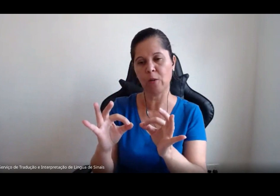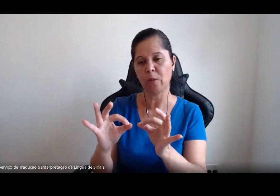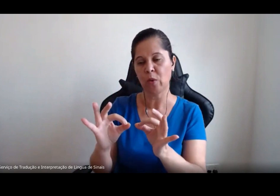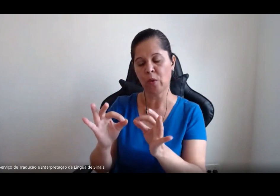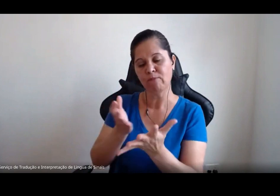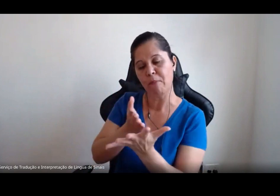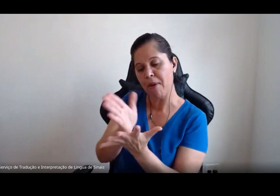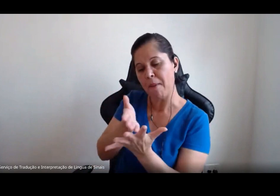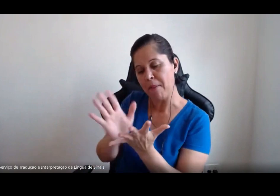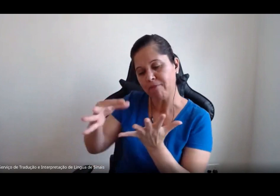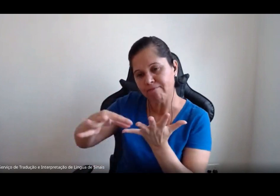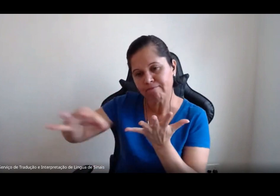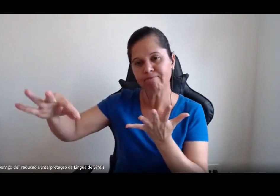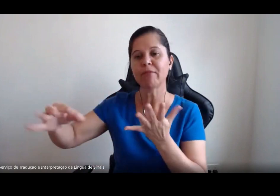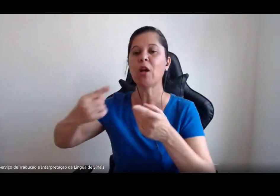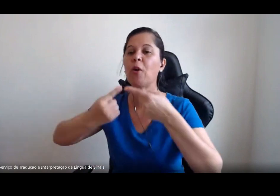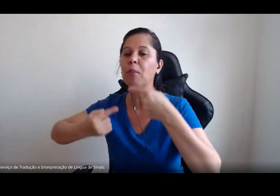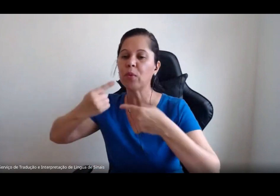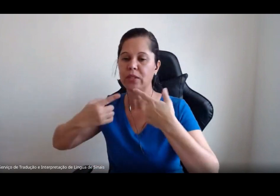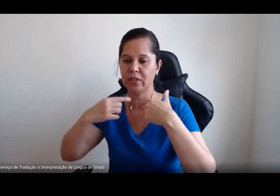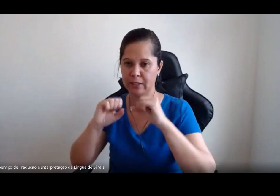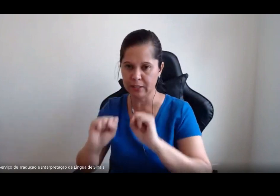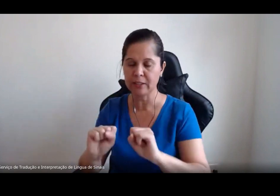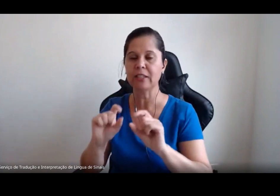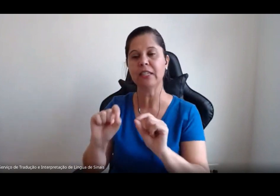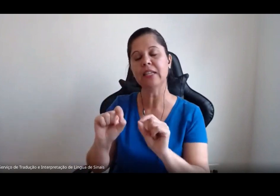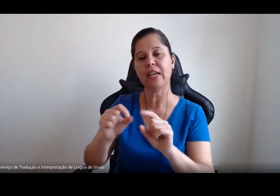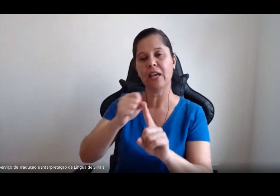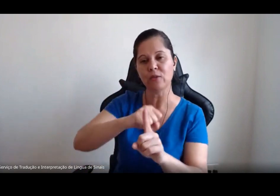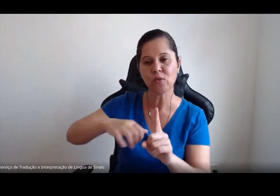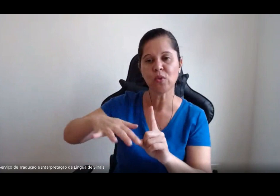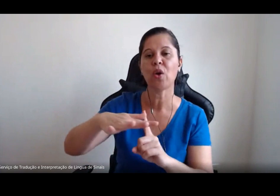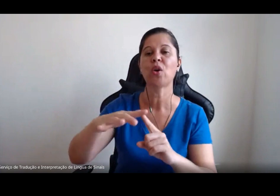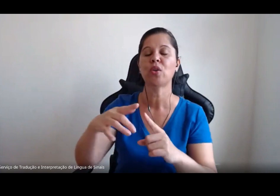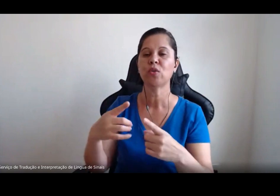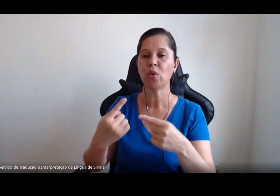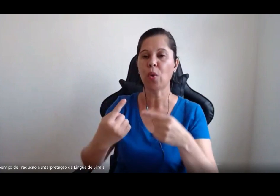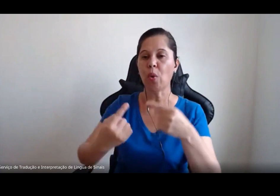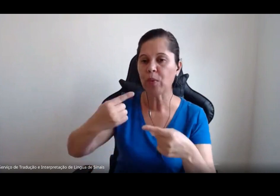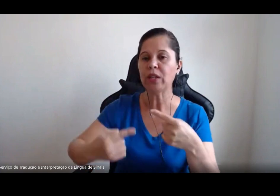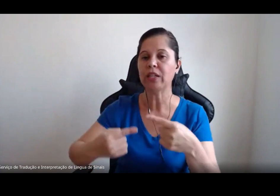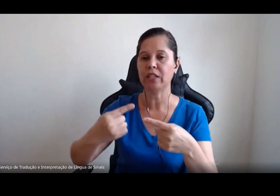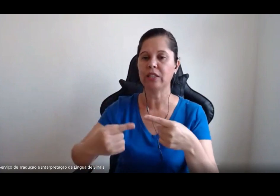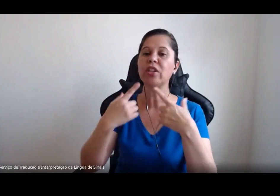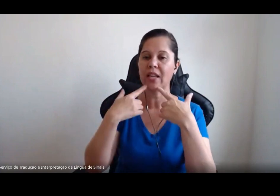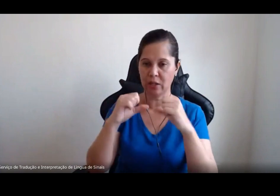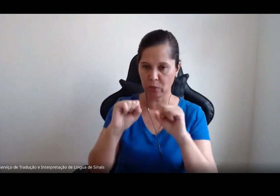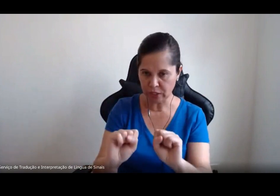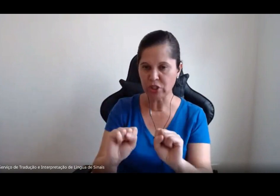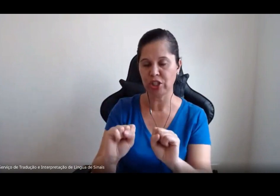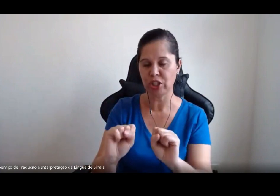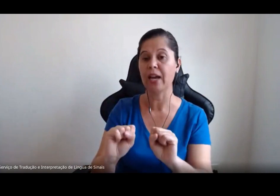um ramo das políticas linguísticas que vem do que se chama sociolinguística nativa. Por exemplo, o